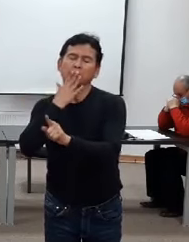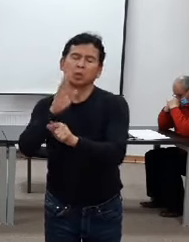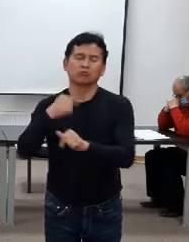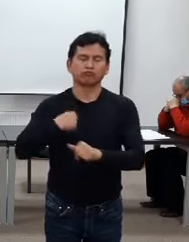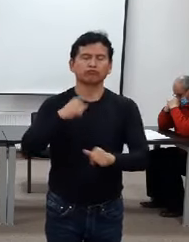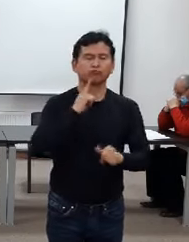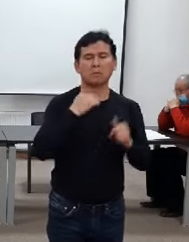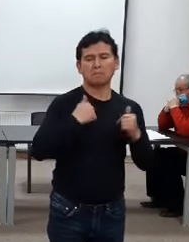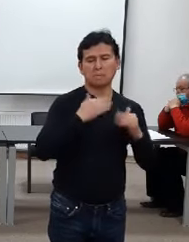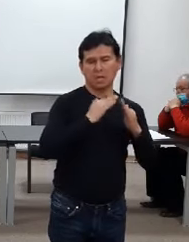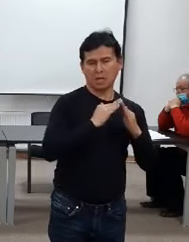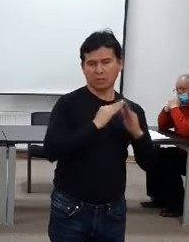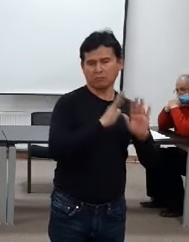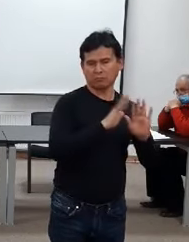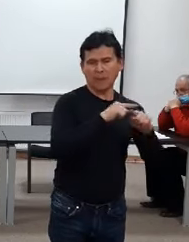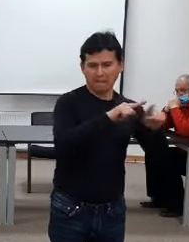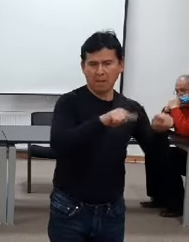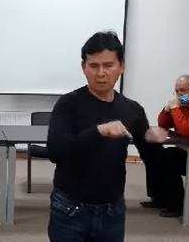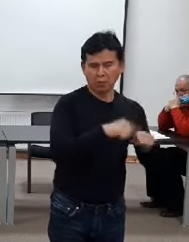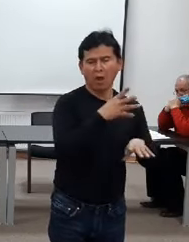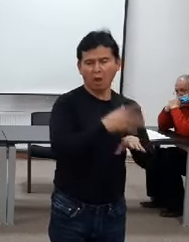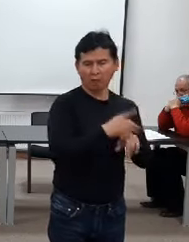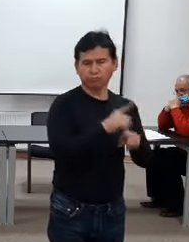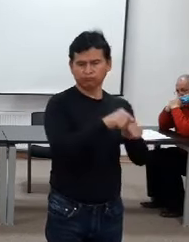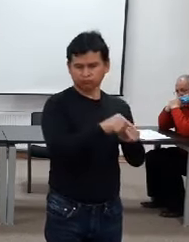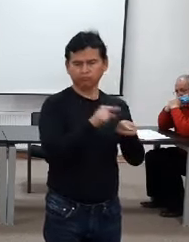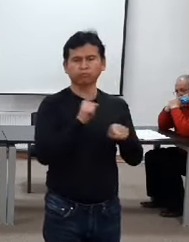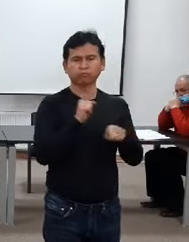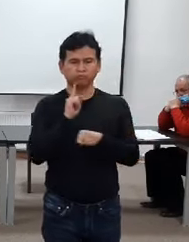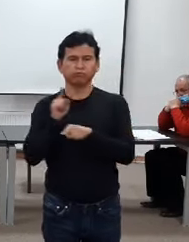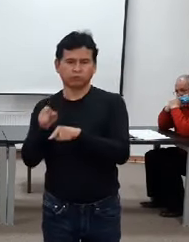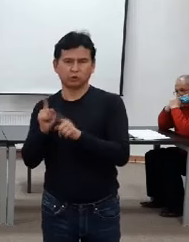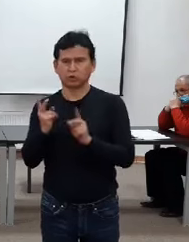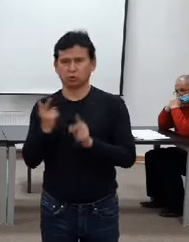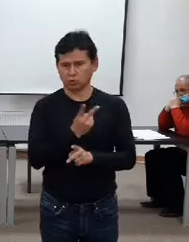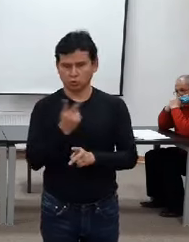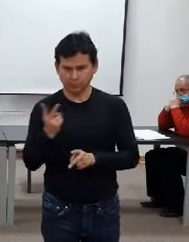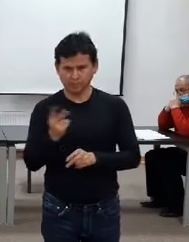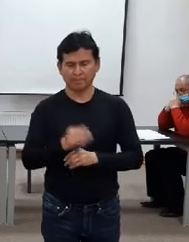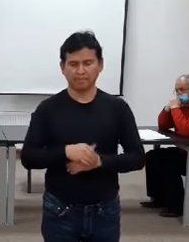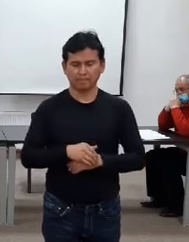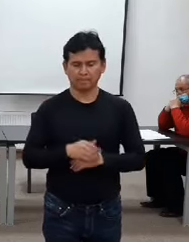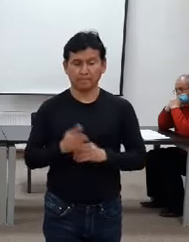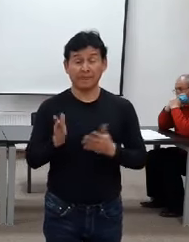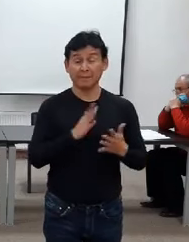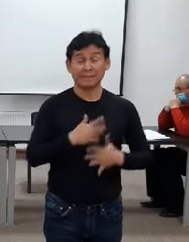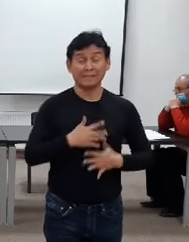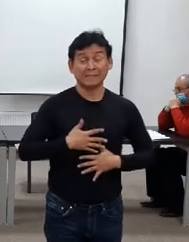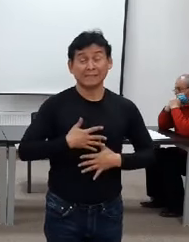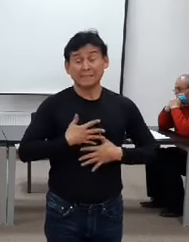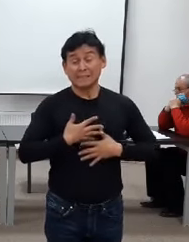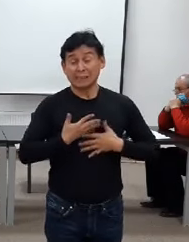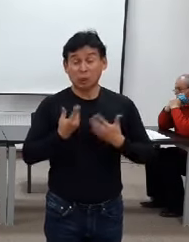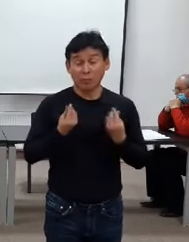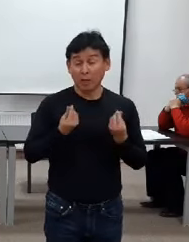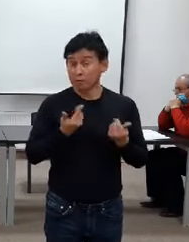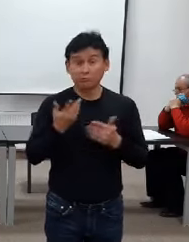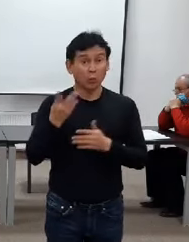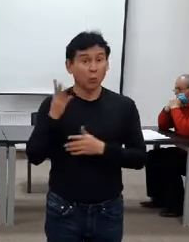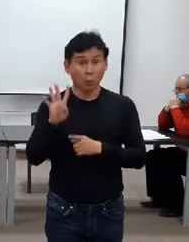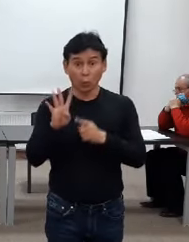suficientes espacios como para poder realizar su cuarentena. En cuanto a la sintomatología, los 4 presentan